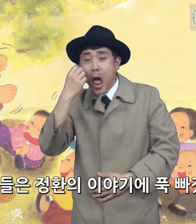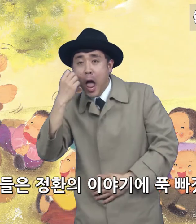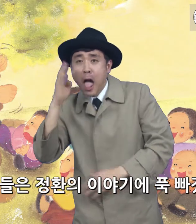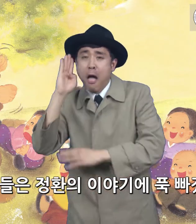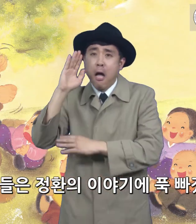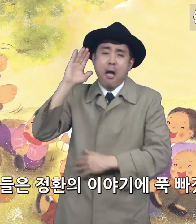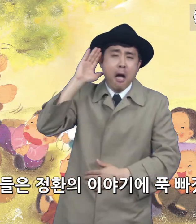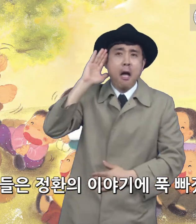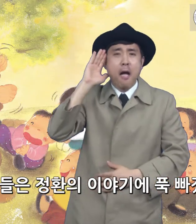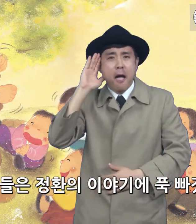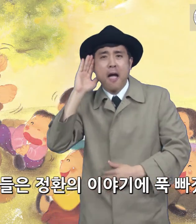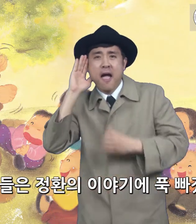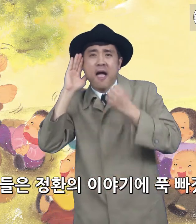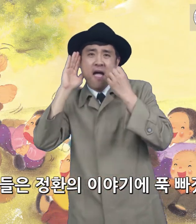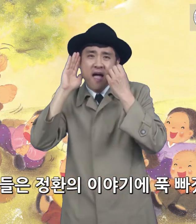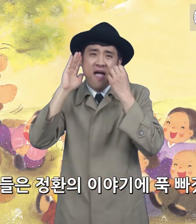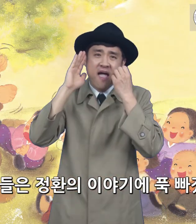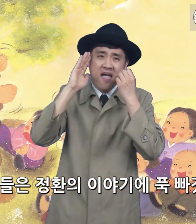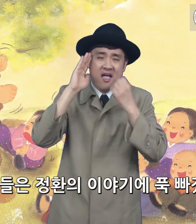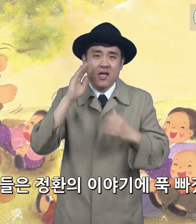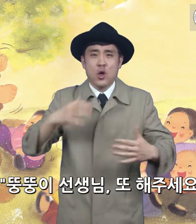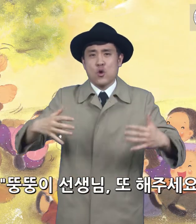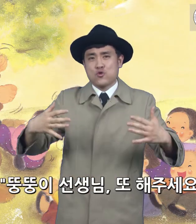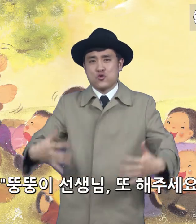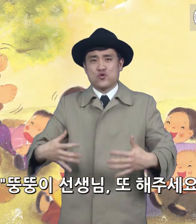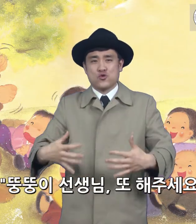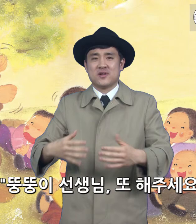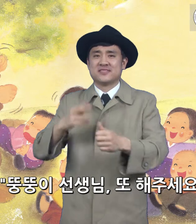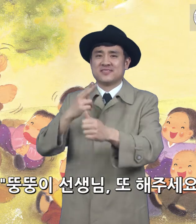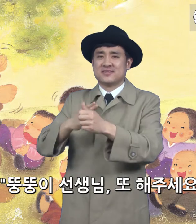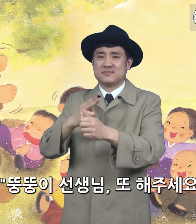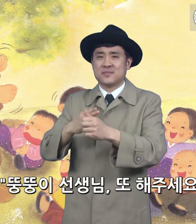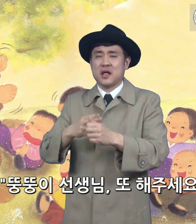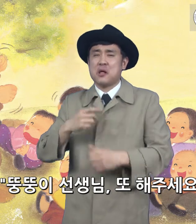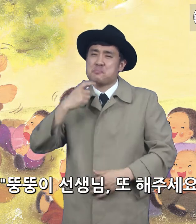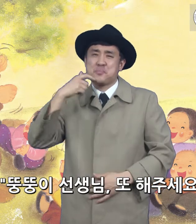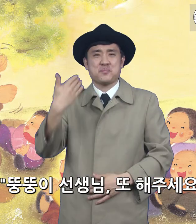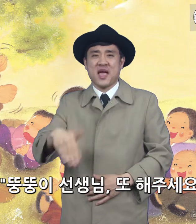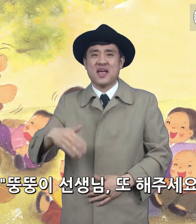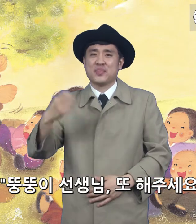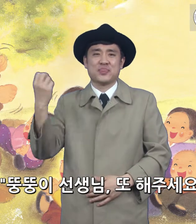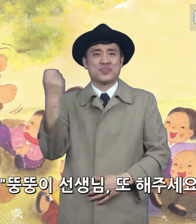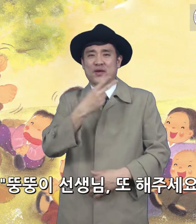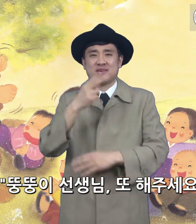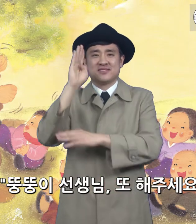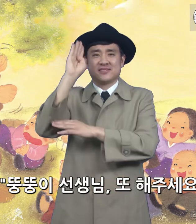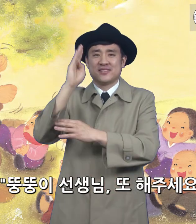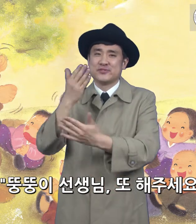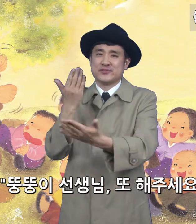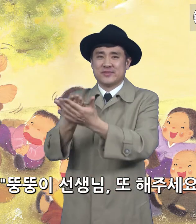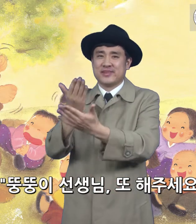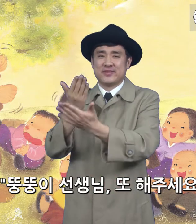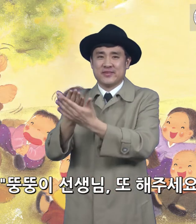어린이들은 정한의 이야기에 푹 빠졌습니다. 뚱뚱이 선생님, 또 해주세요.